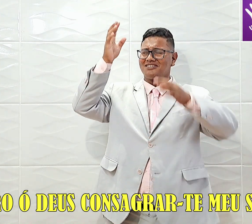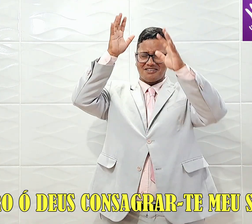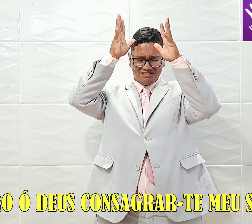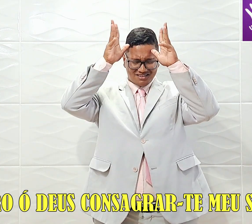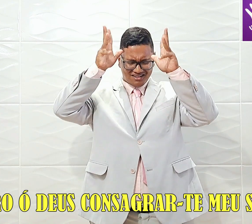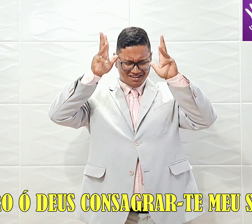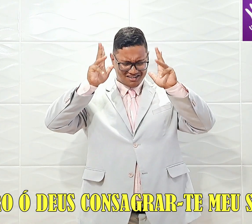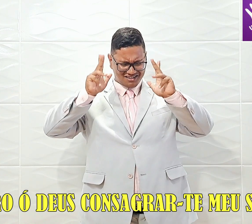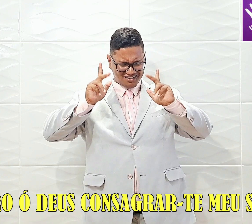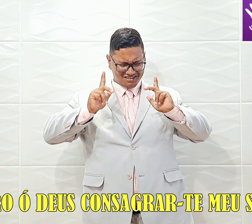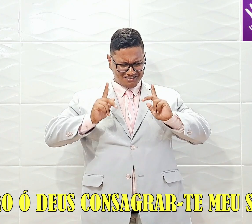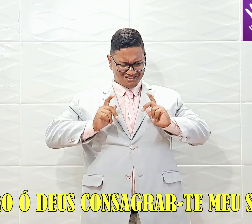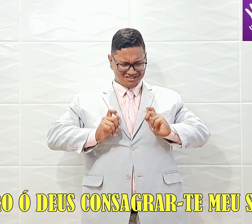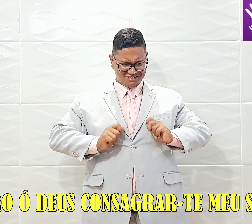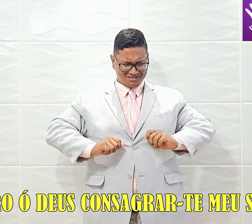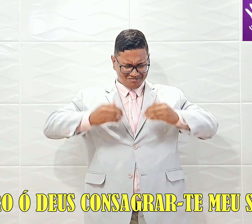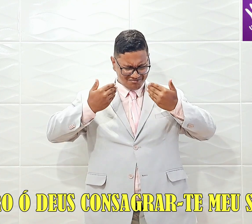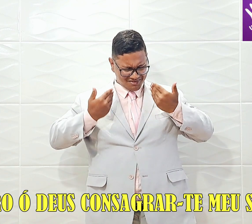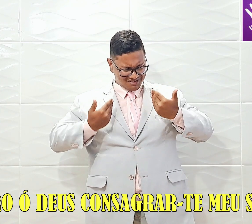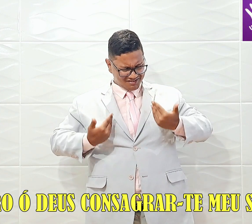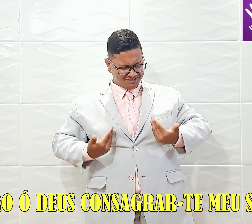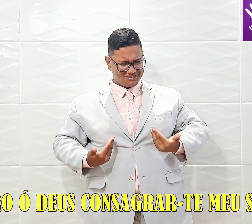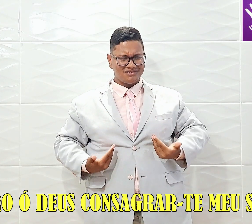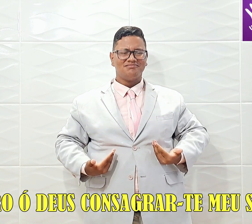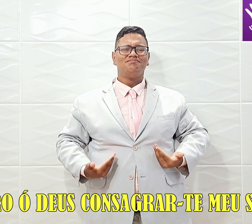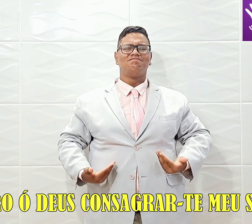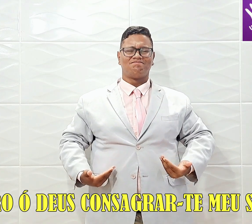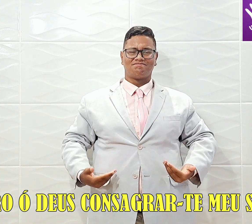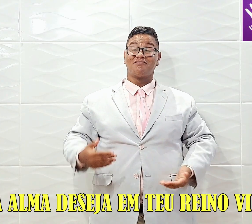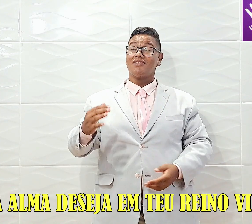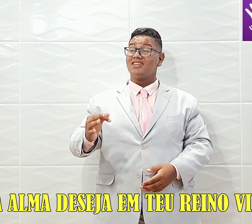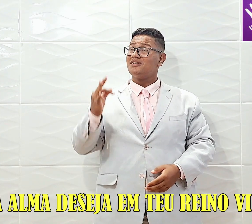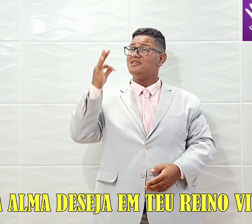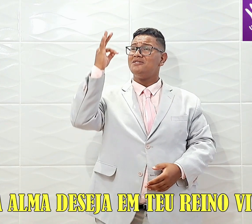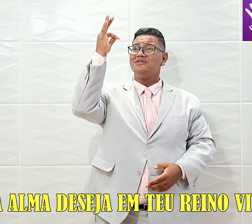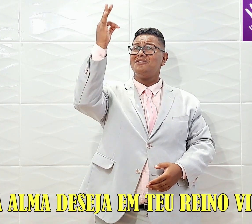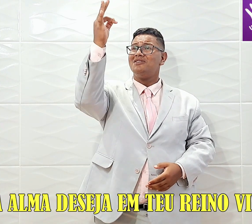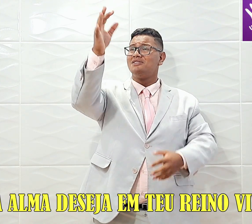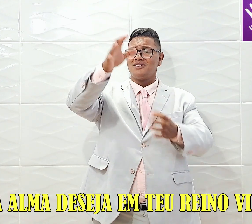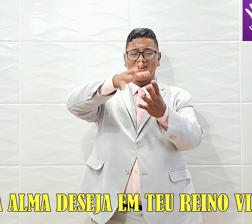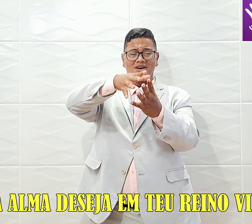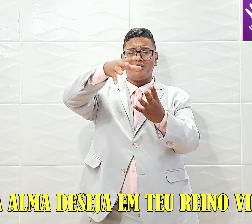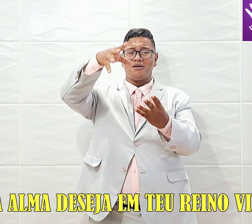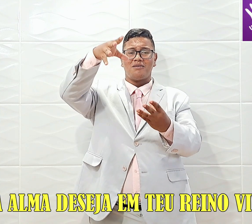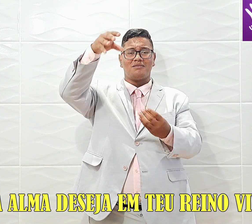consagrar-te meu ser. Minha alma